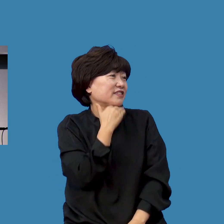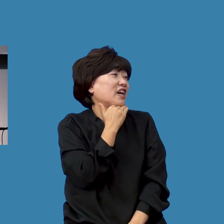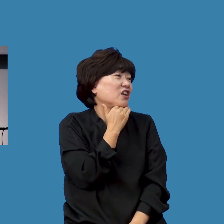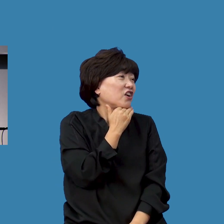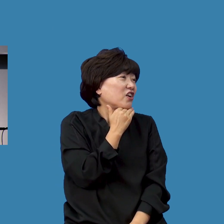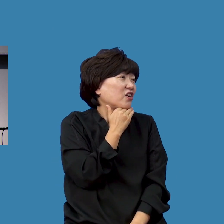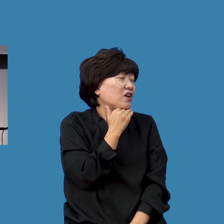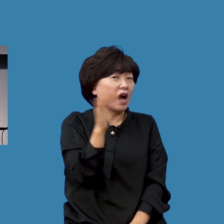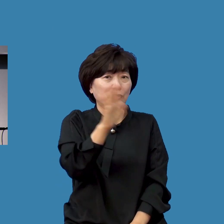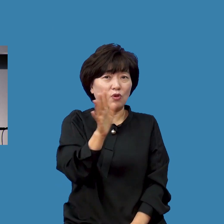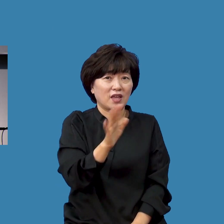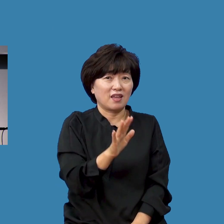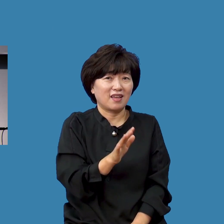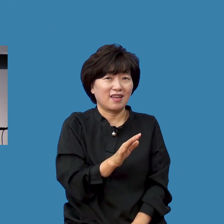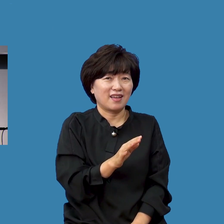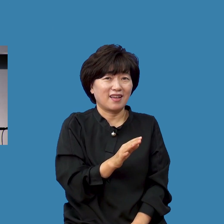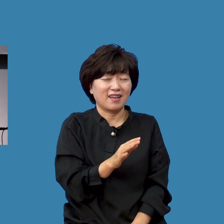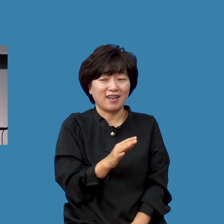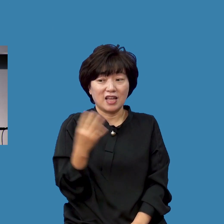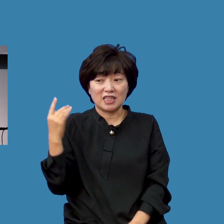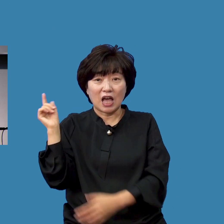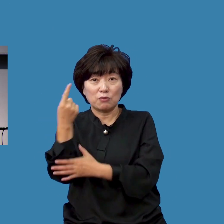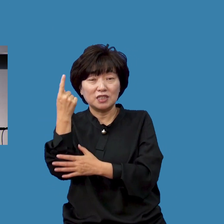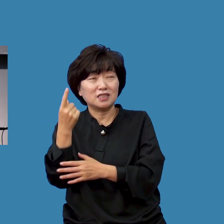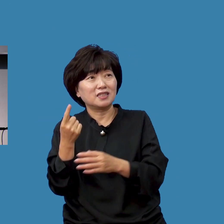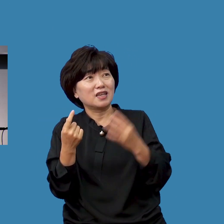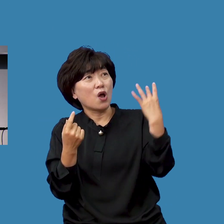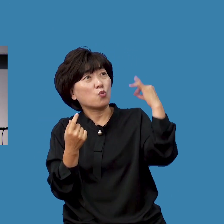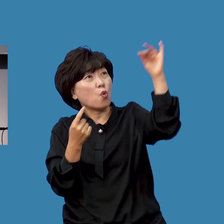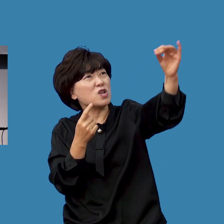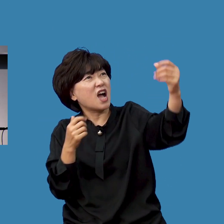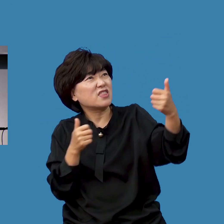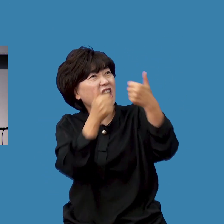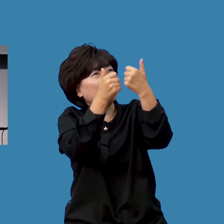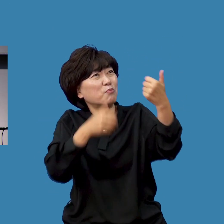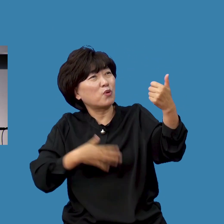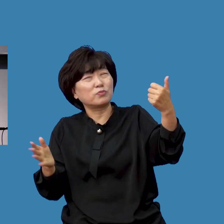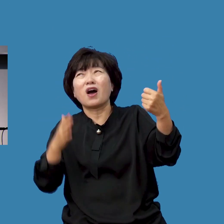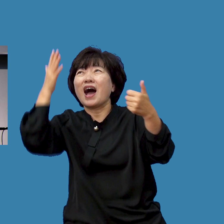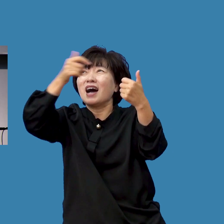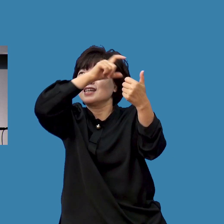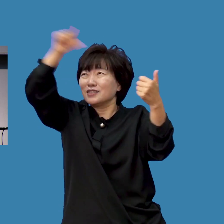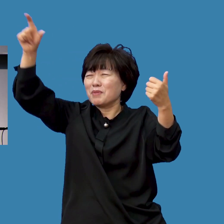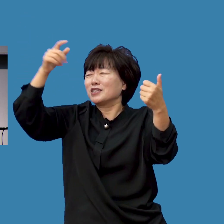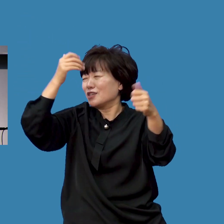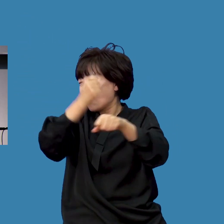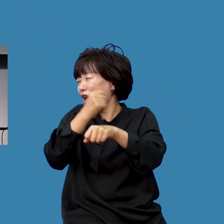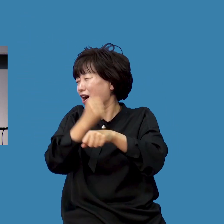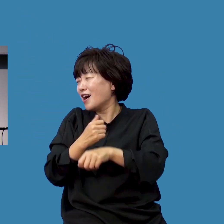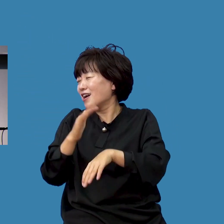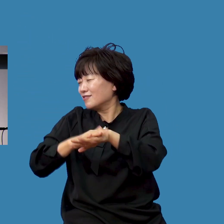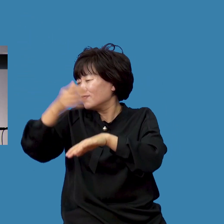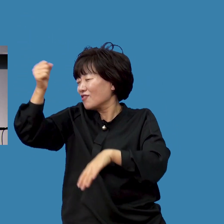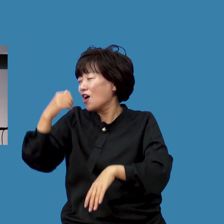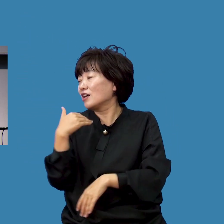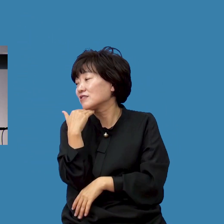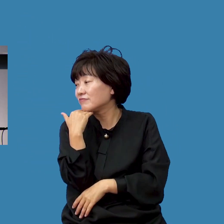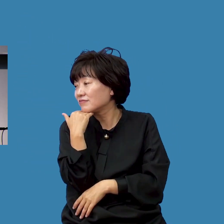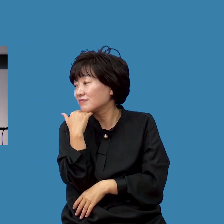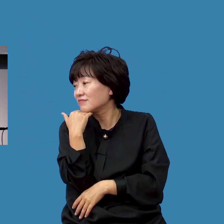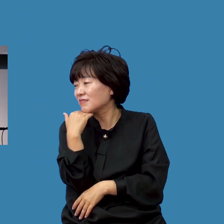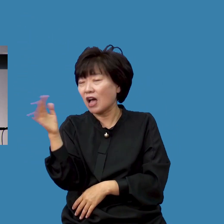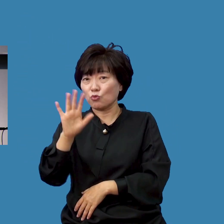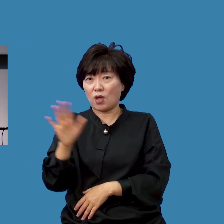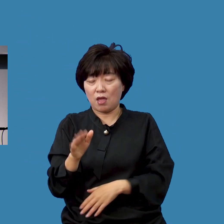여러분, 이때는 주님의 일은 주님이 하십니다. 골리앗은 그냥 주님이 물리치실 거예요. 아무도 안 나서도 돼요. 이런 게 아니라는 거야.